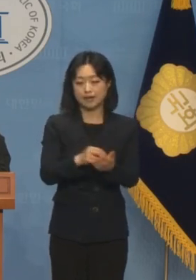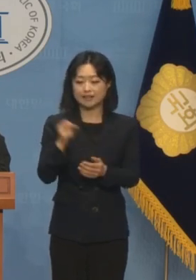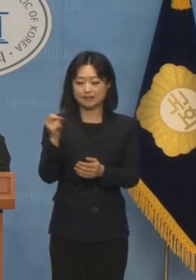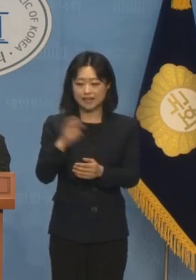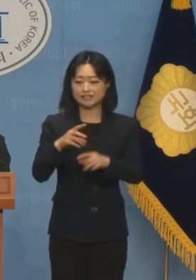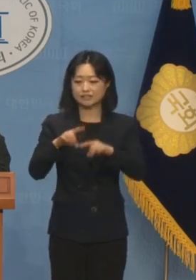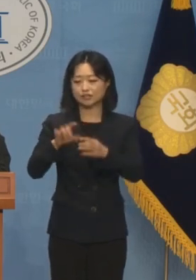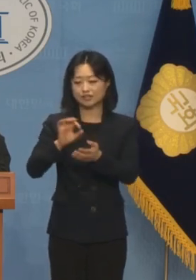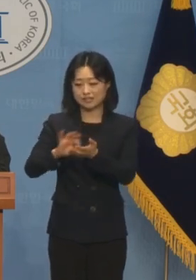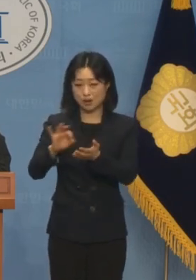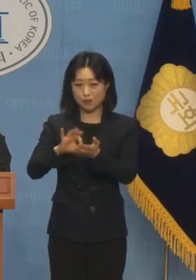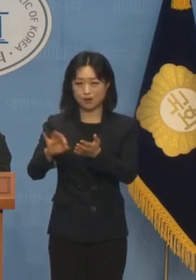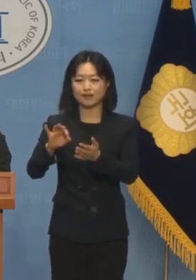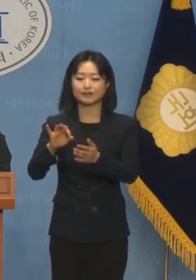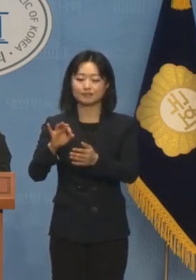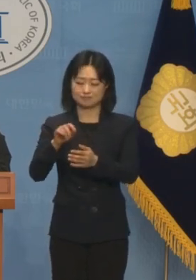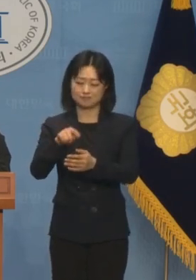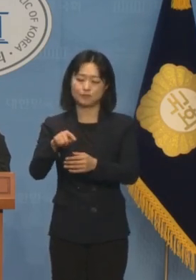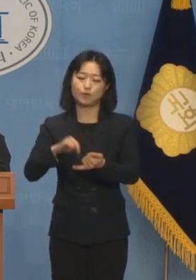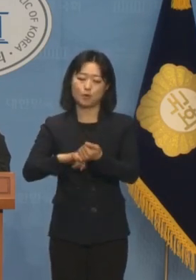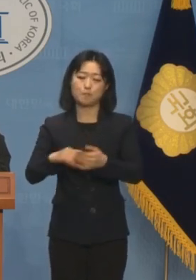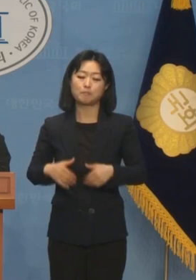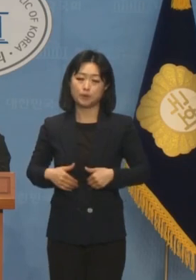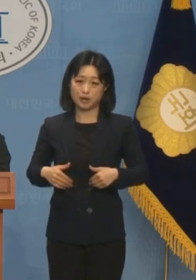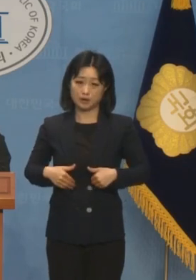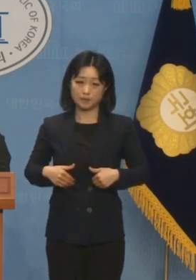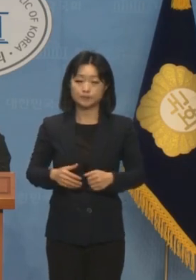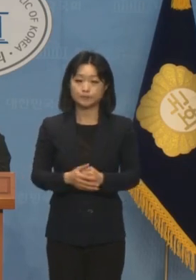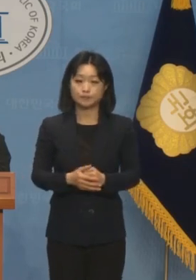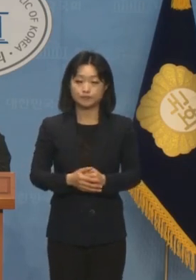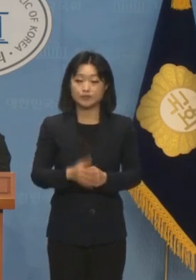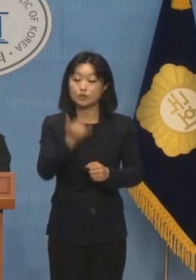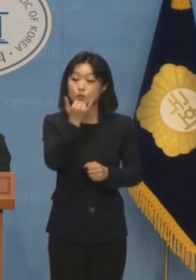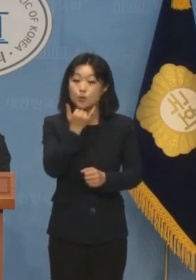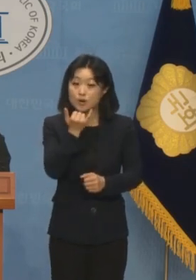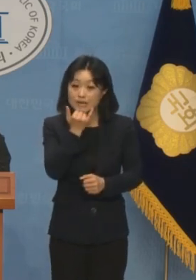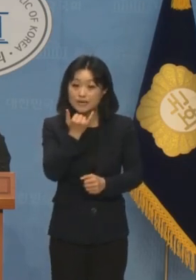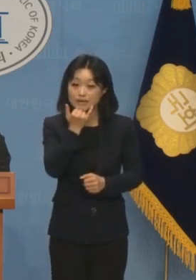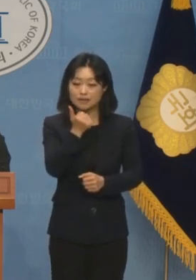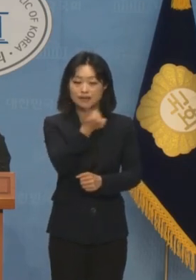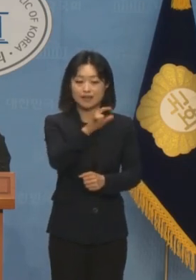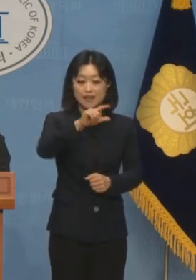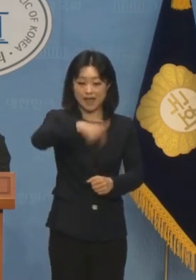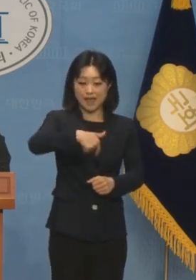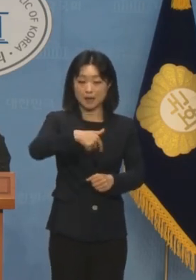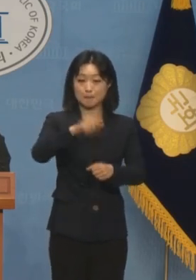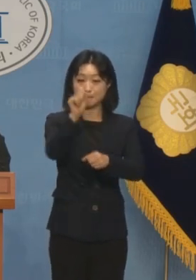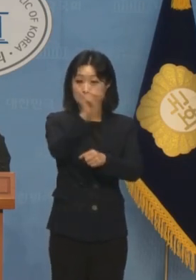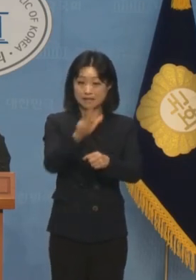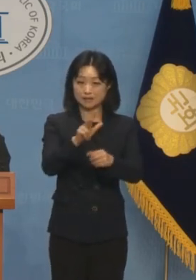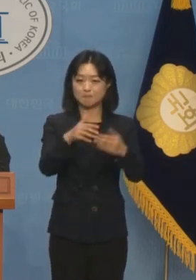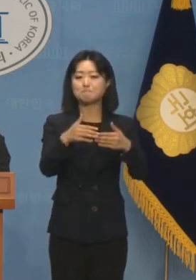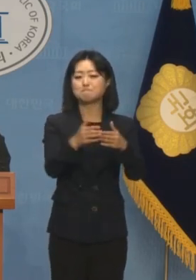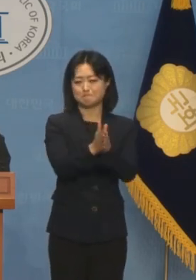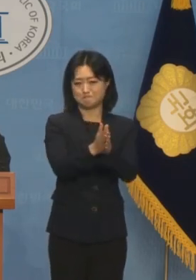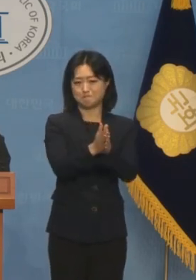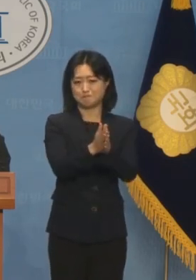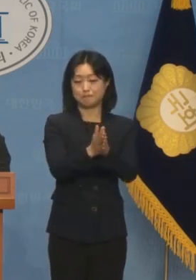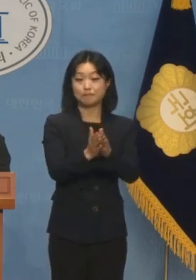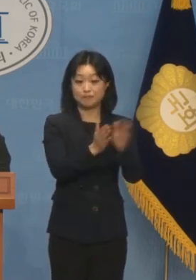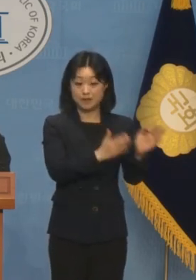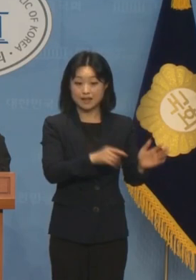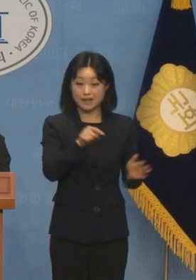발전해야 합니다. 독일은 세계 최초로 핵발전을 완전히 멈추고